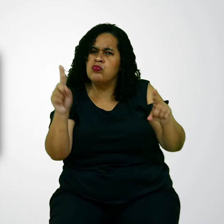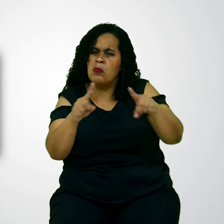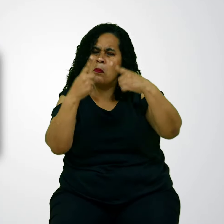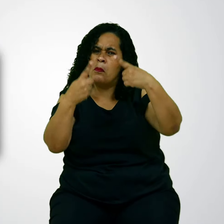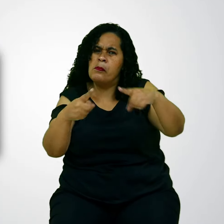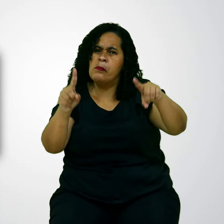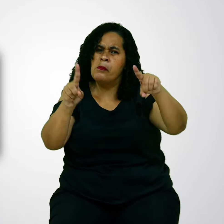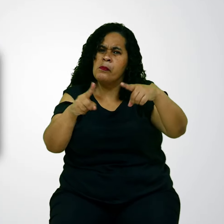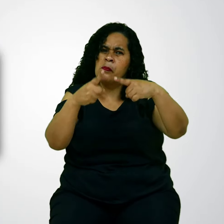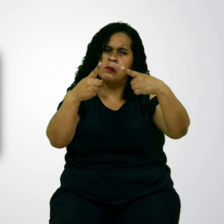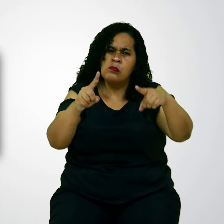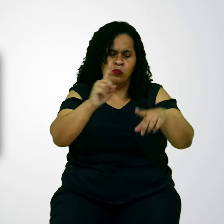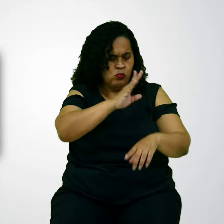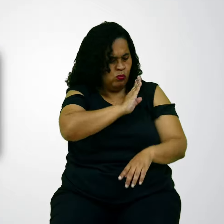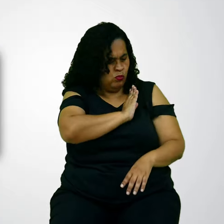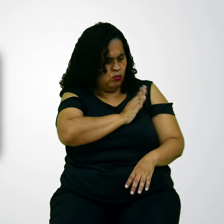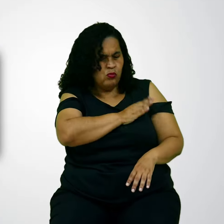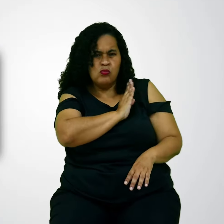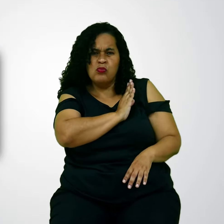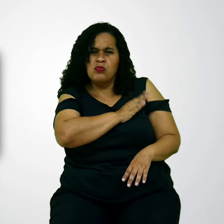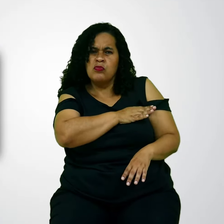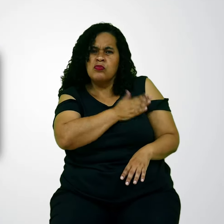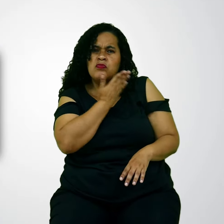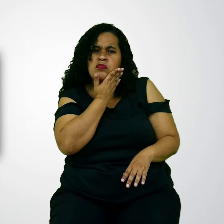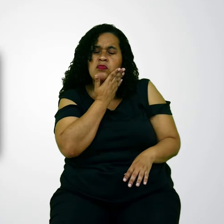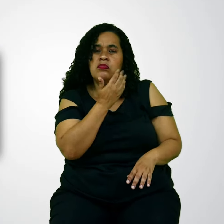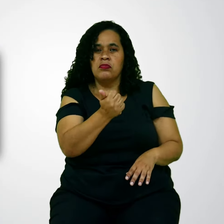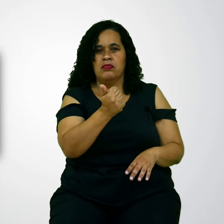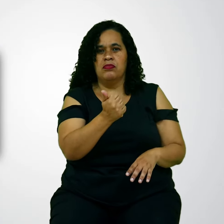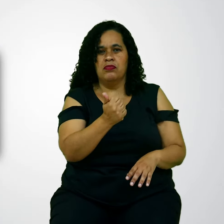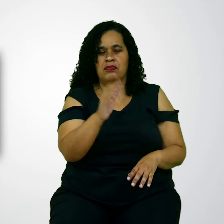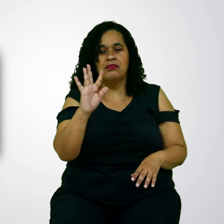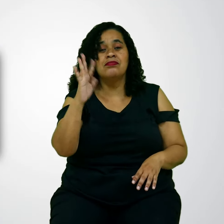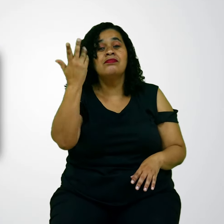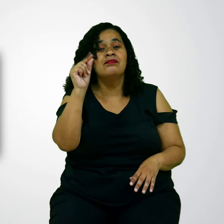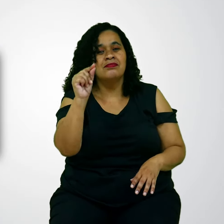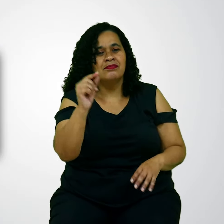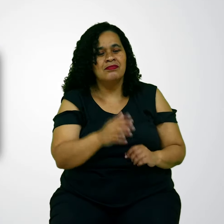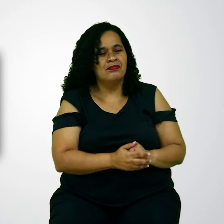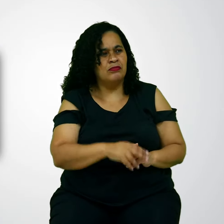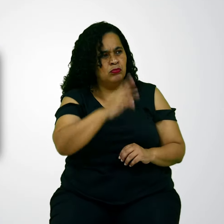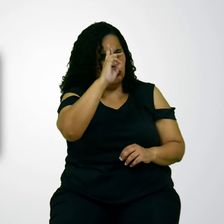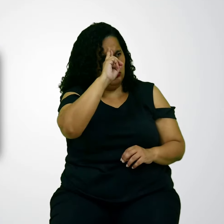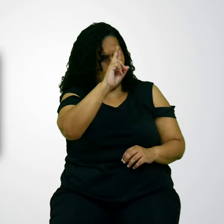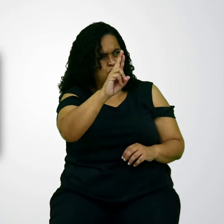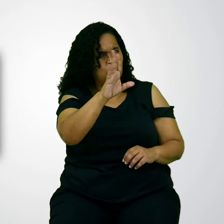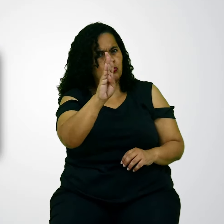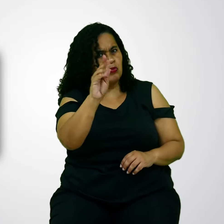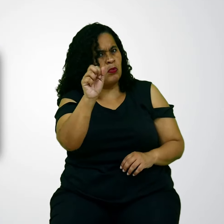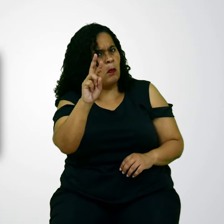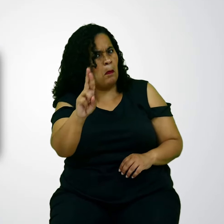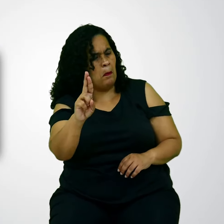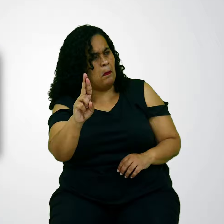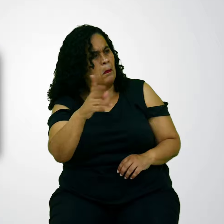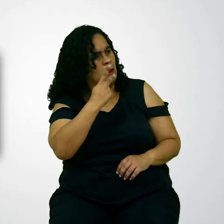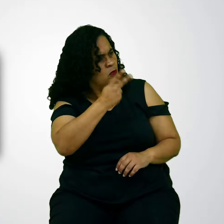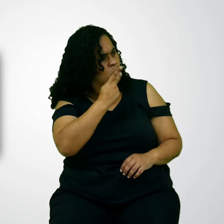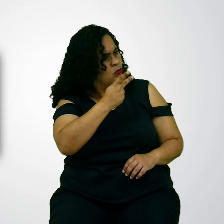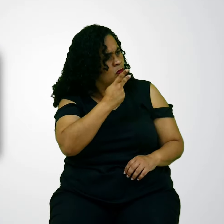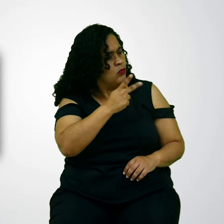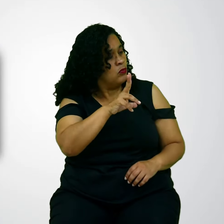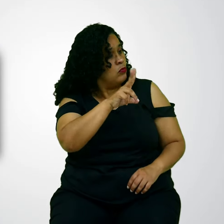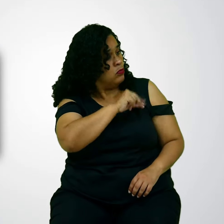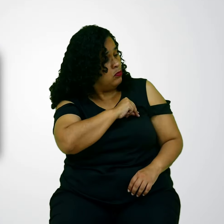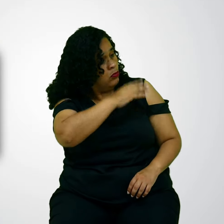coração melhor. O que aconteceu? O dono do bar disse: olha, o pessoal está gostando da música, por que vocês não chegam às 11?